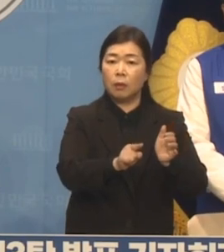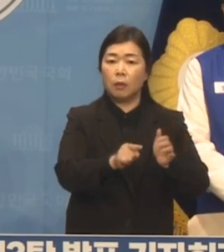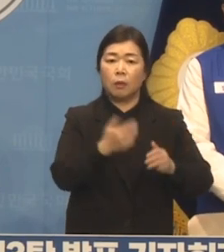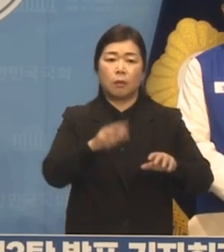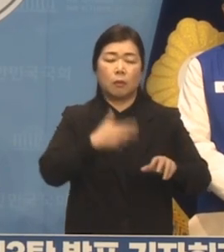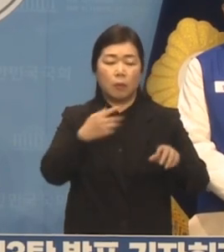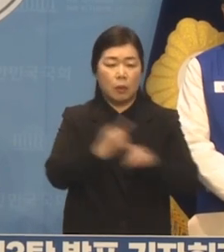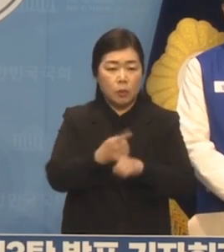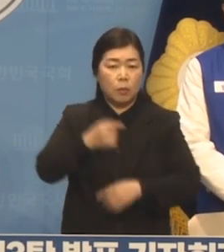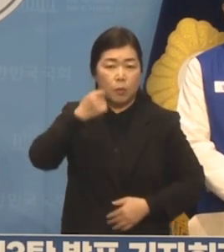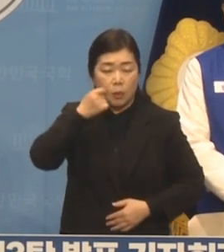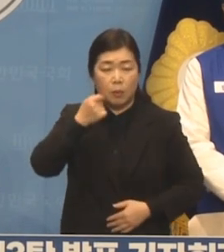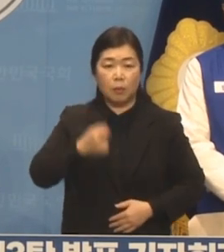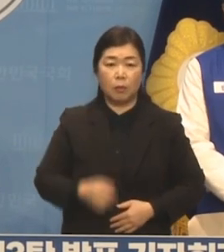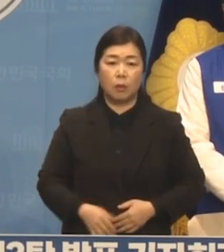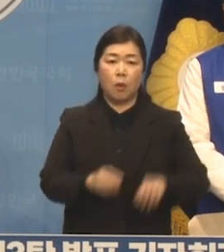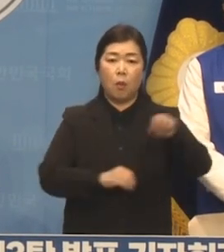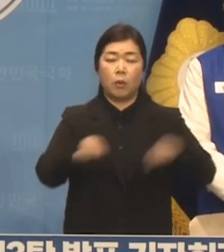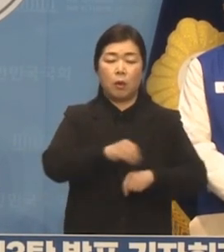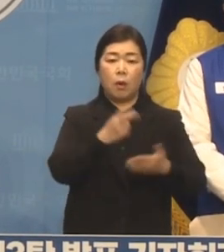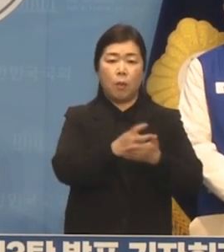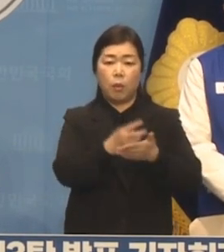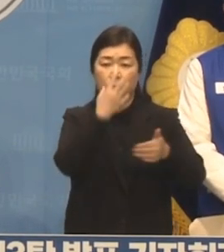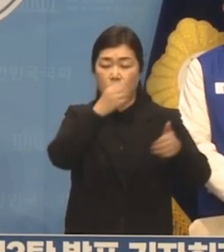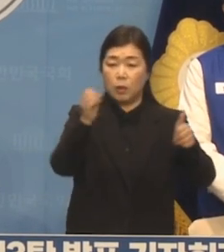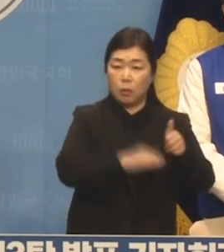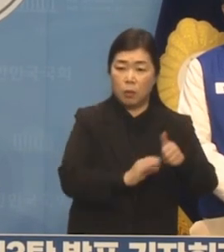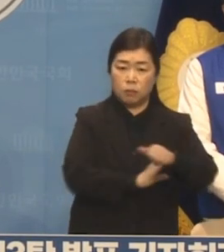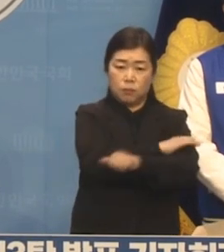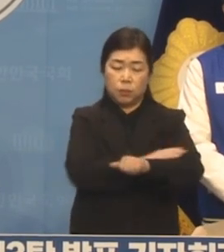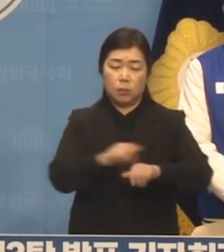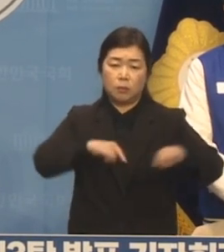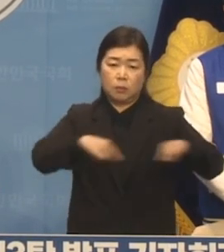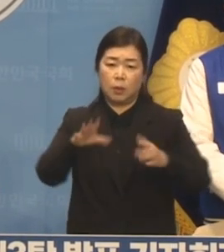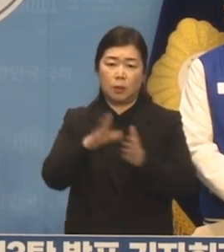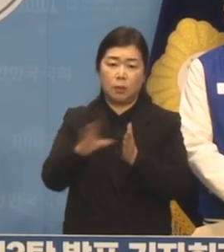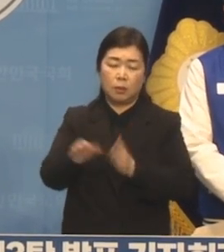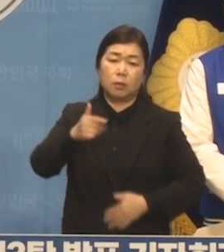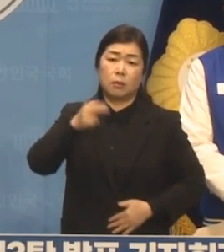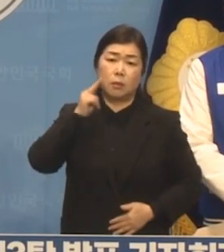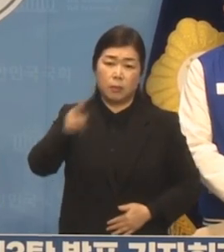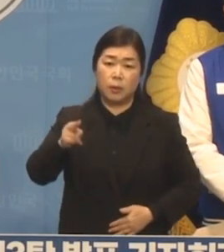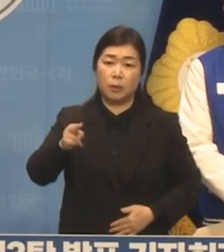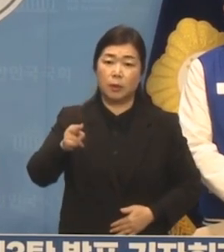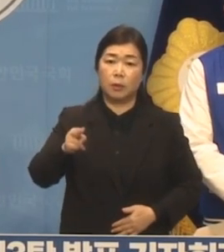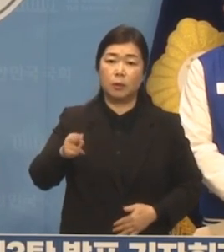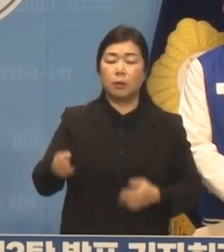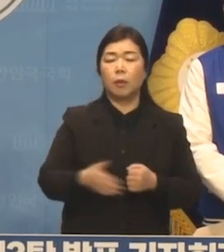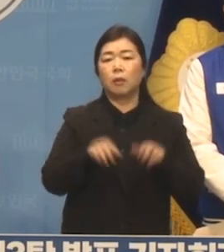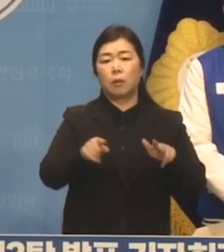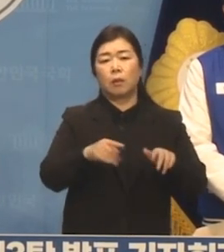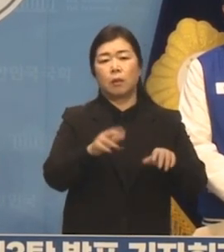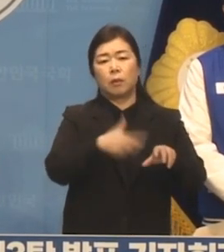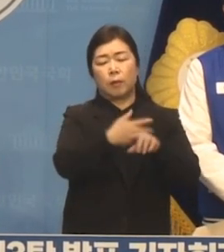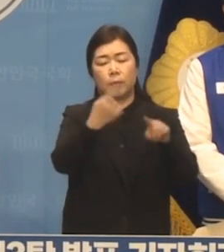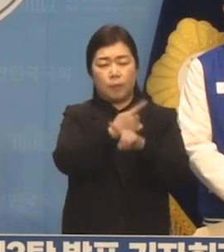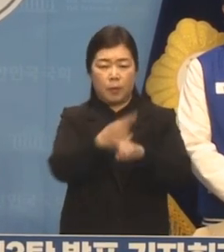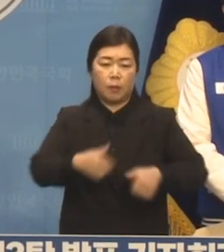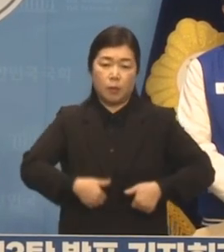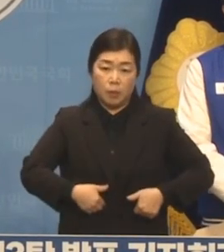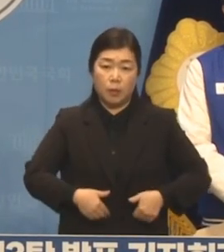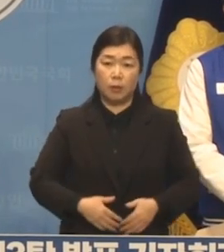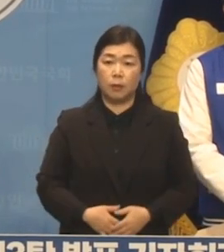인권을 짓밟고 있습니다. 이를 막기 위해 권력기관 개혁은 여전히 멈춰서는 안 될 중요한 과제입니다. 위기에